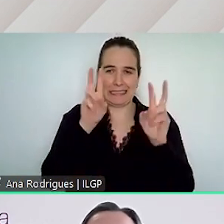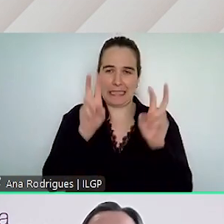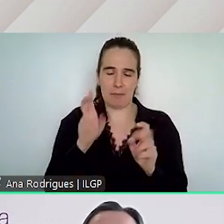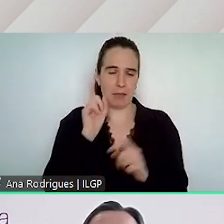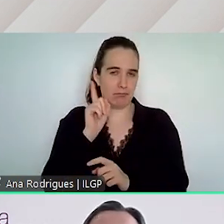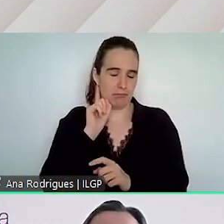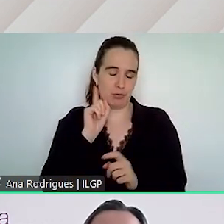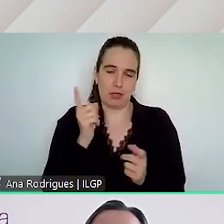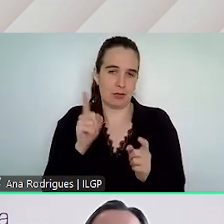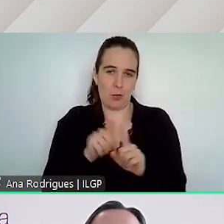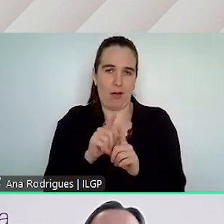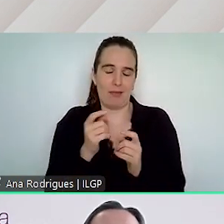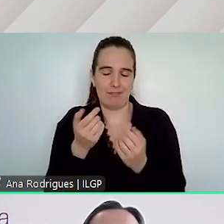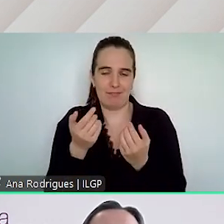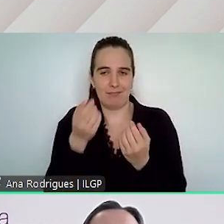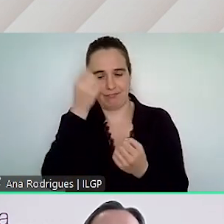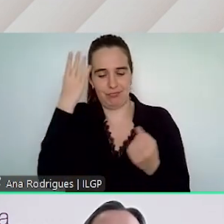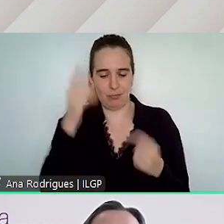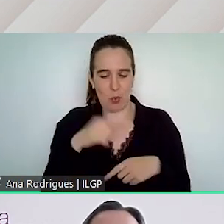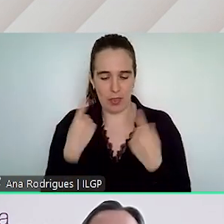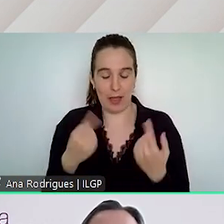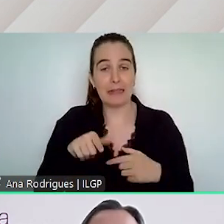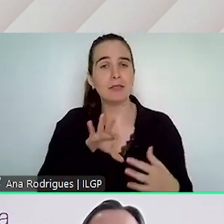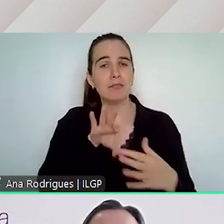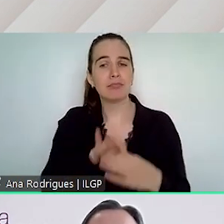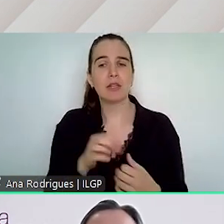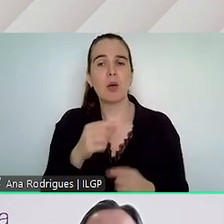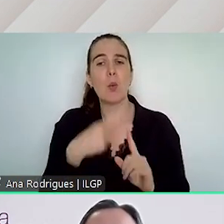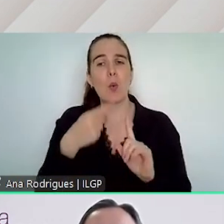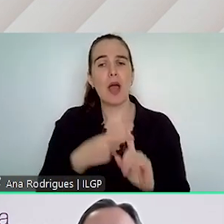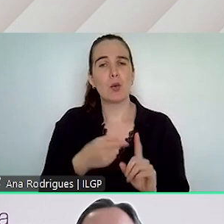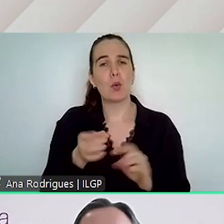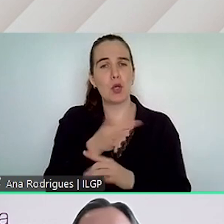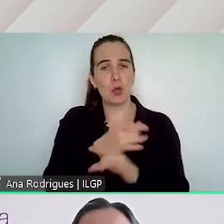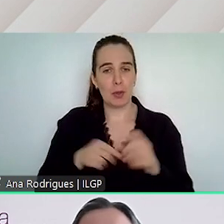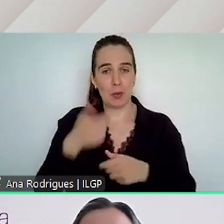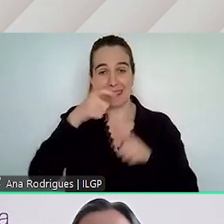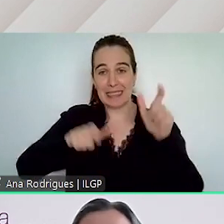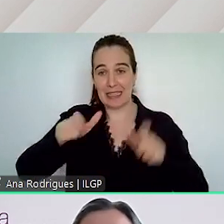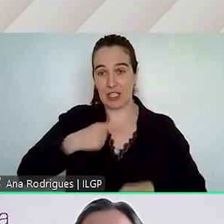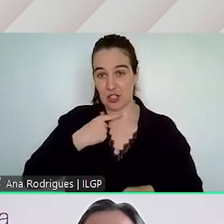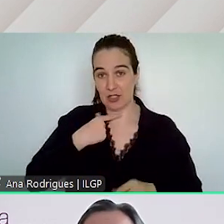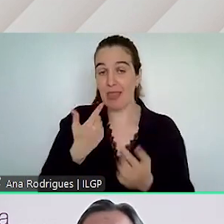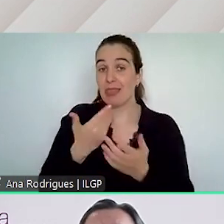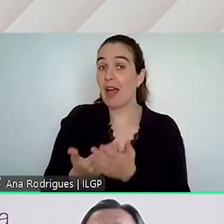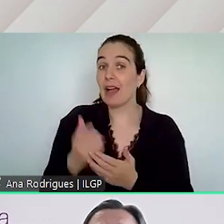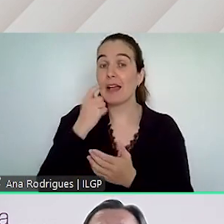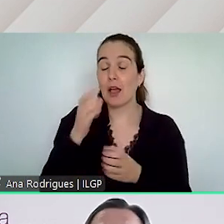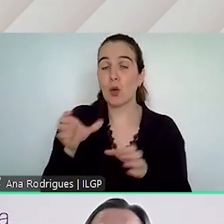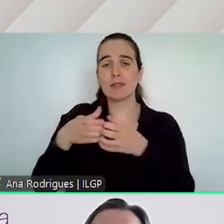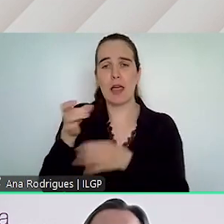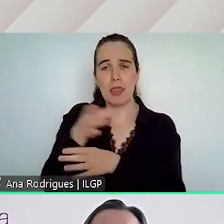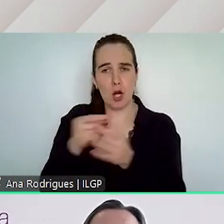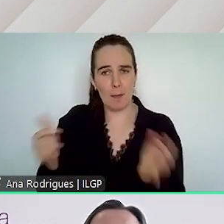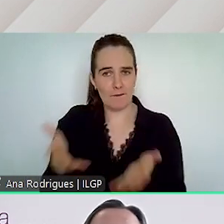com a celebração em curso do Ano Europeu da Educação para a Cidadania Digital, promovida pelo Conselho da Europa. Os